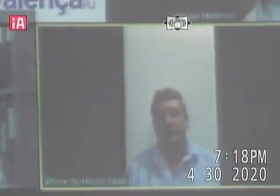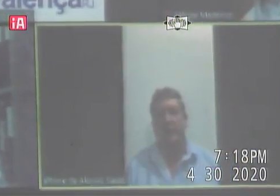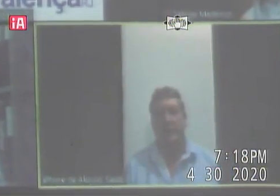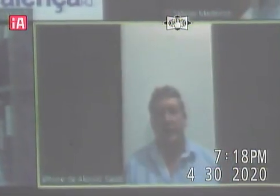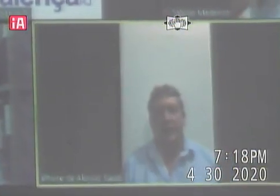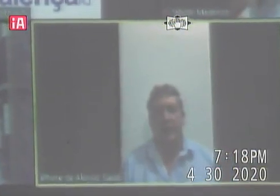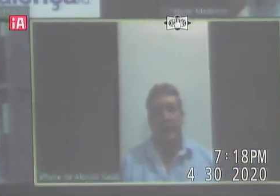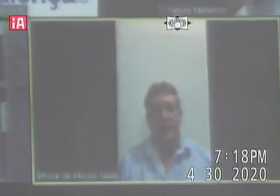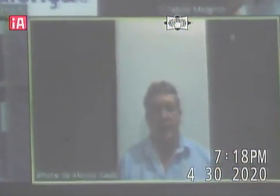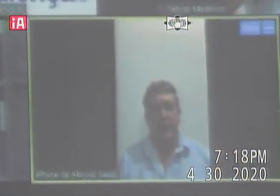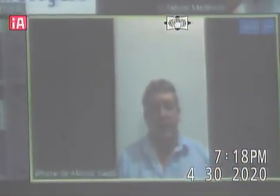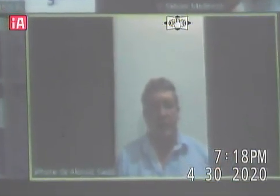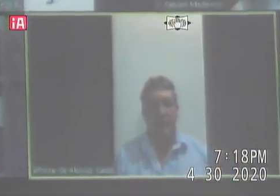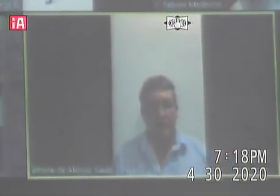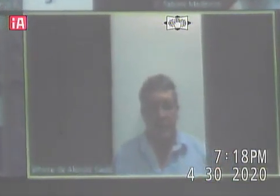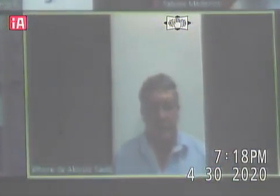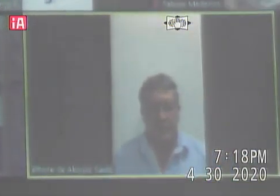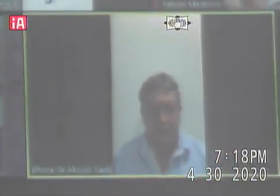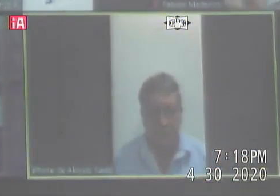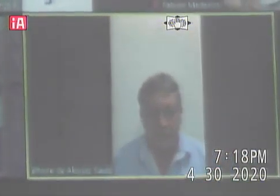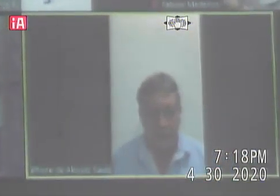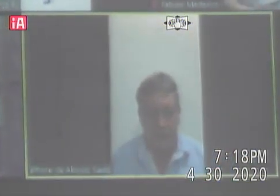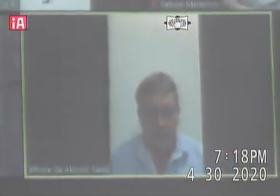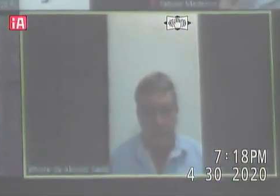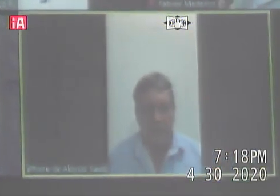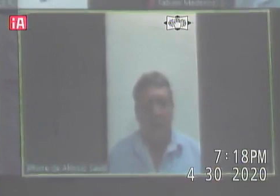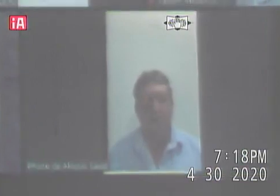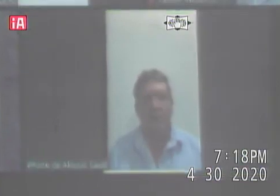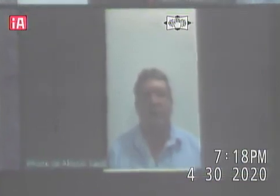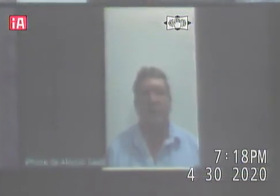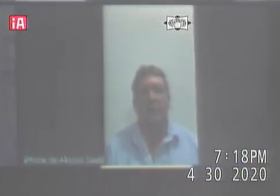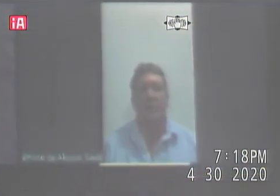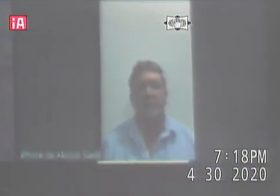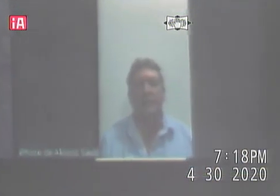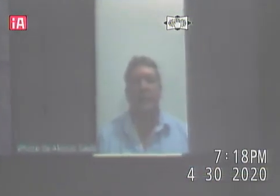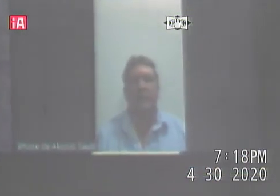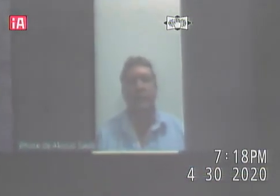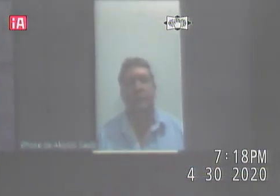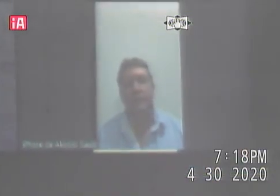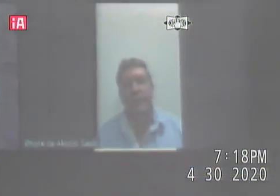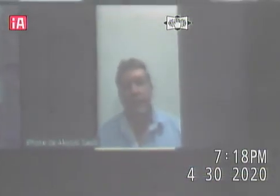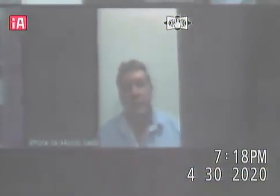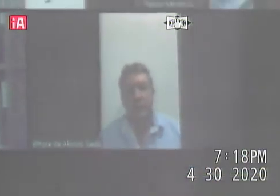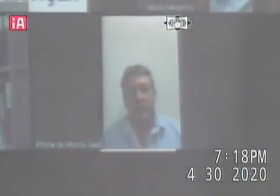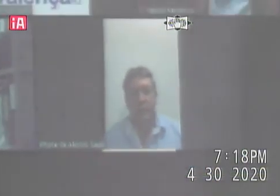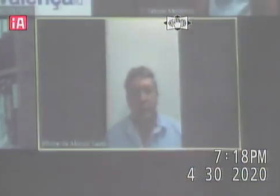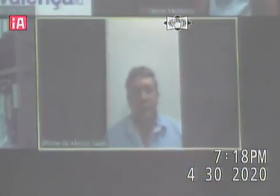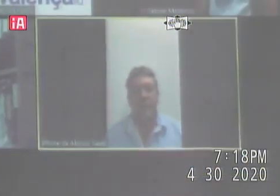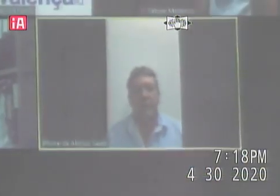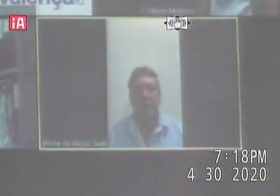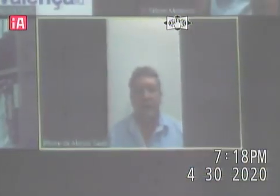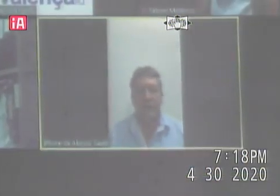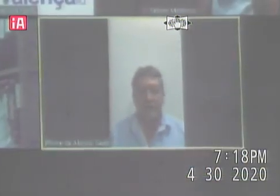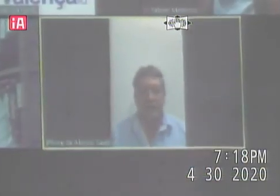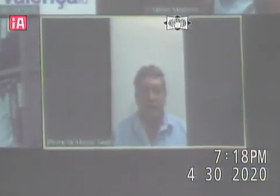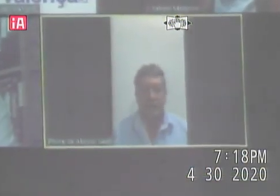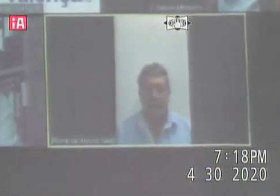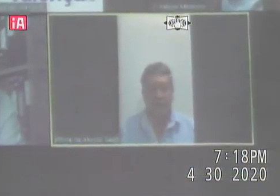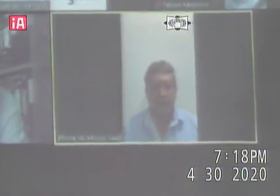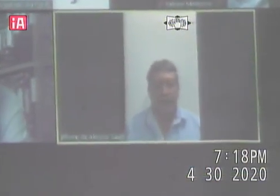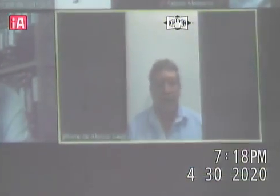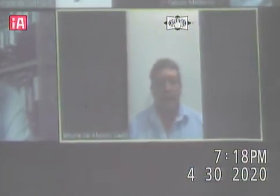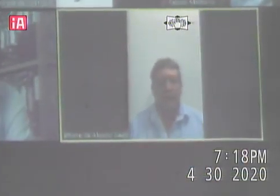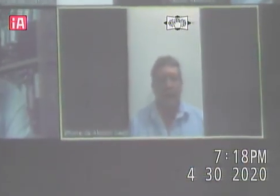terça-feira. Na última sessão de terça-feira, eu estava participando do Gabinete da